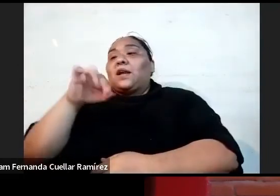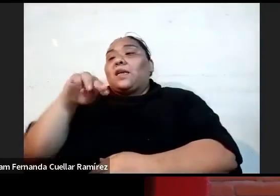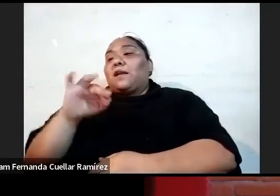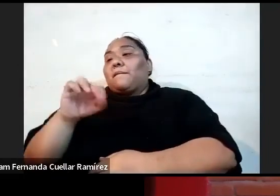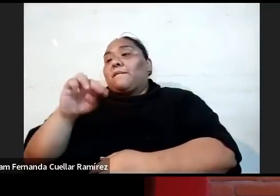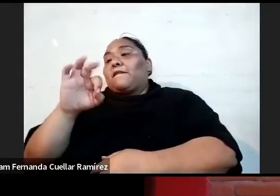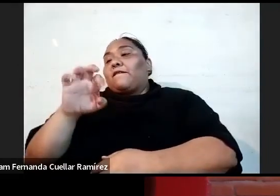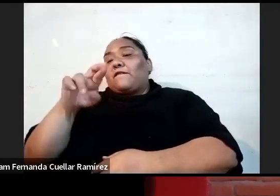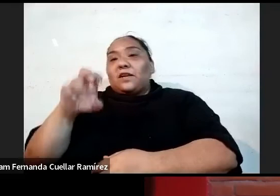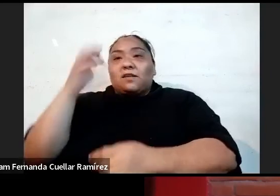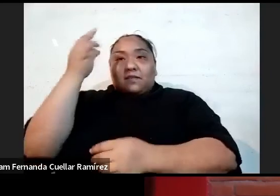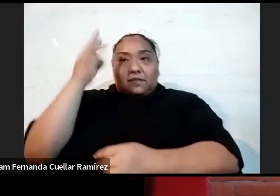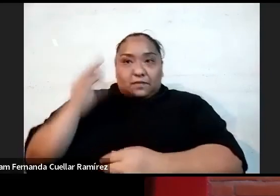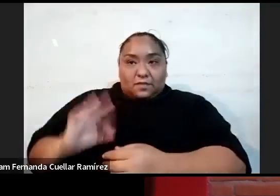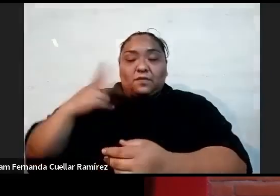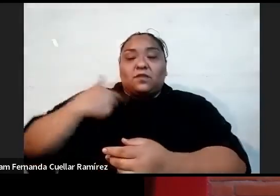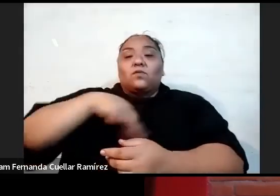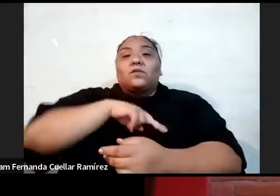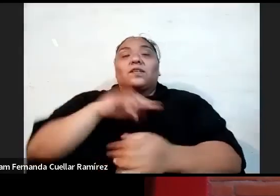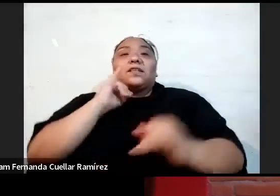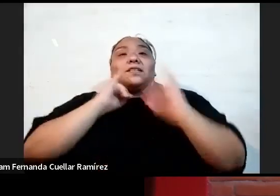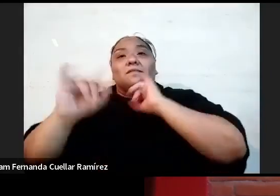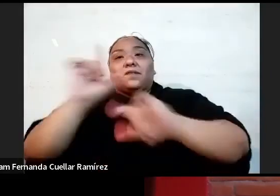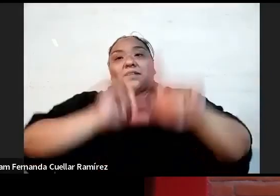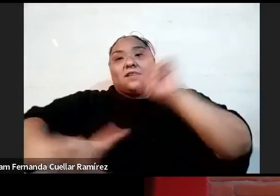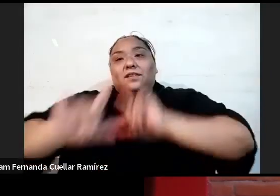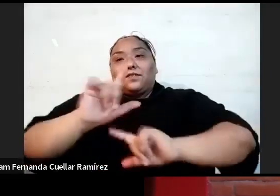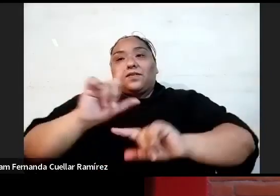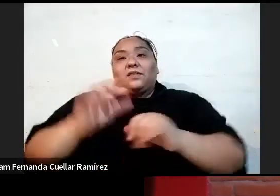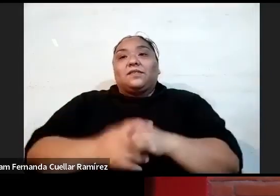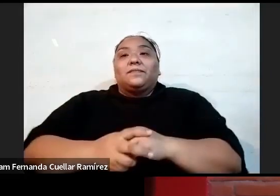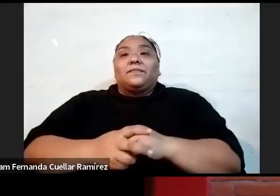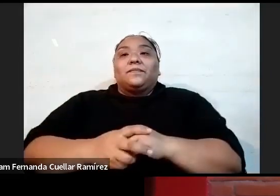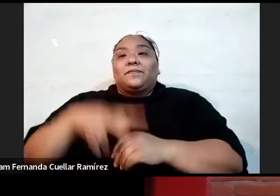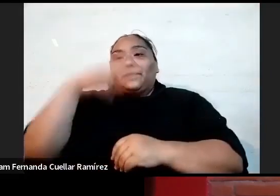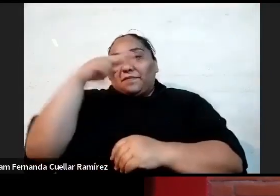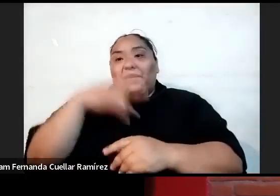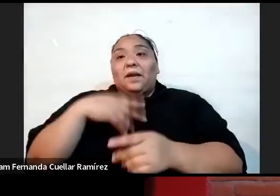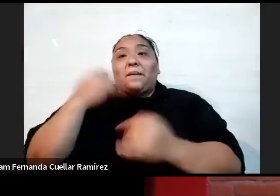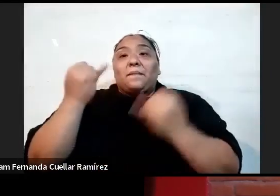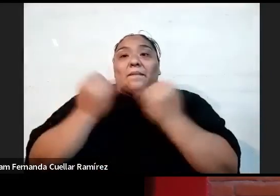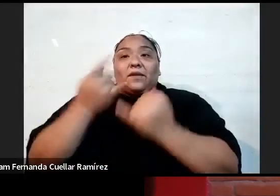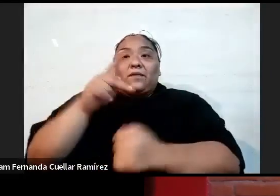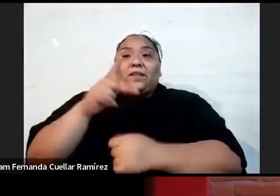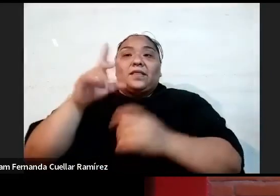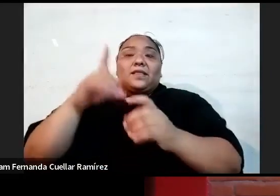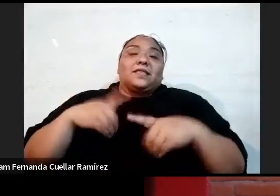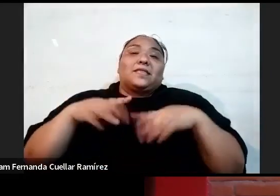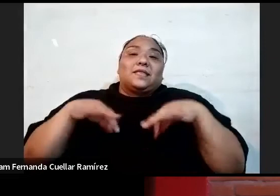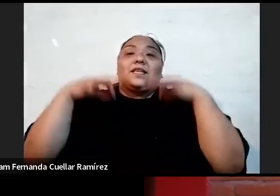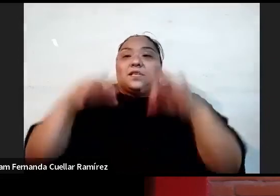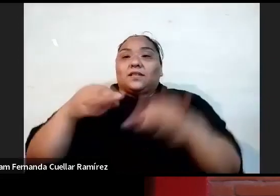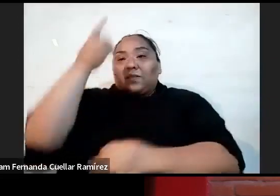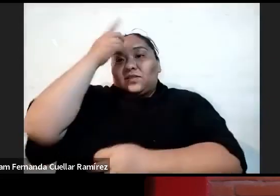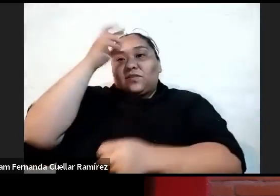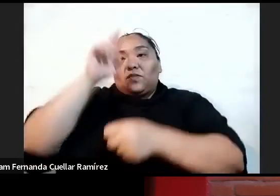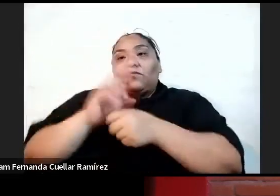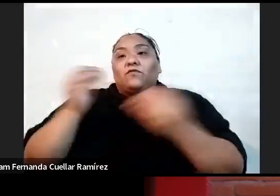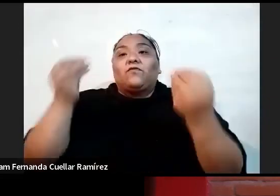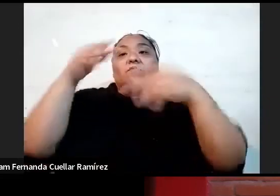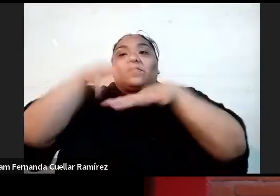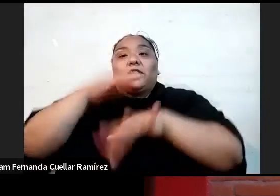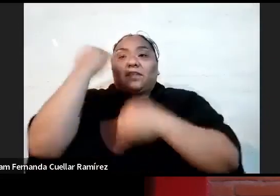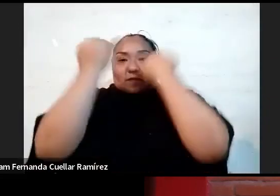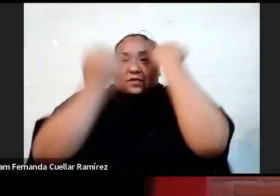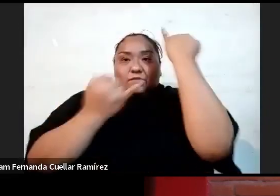y nuestra intérprete en lengua de señas mexicana el día de hoy, pero también directora y fundadora de Inclusión Creativa, por estar haciendo todas